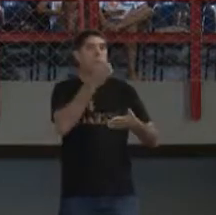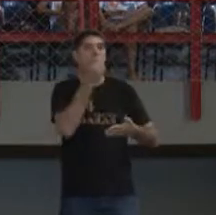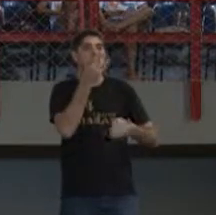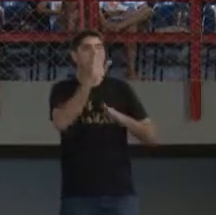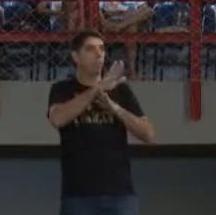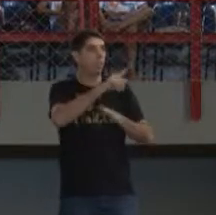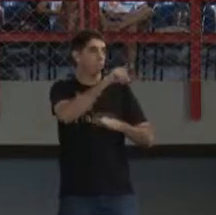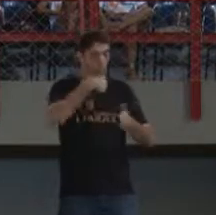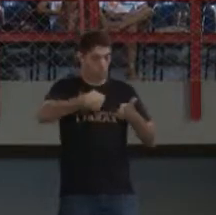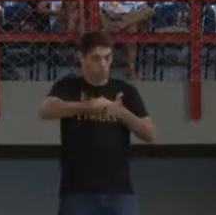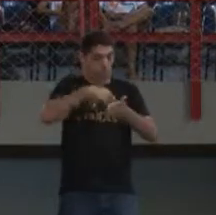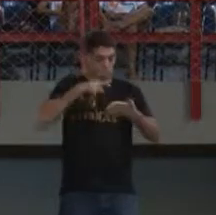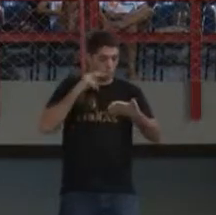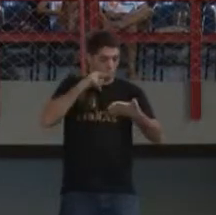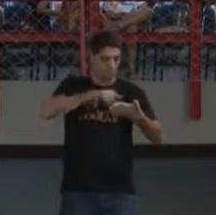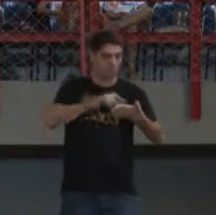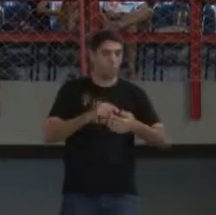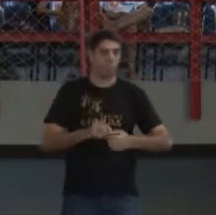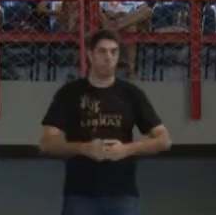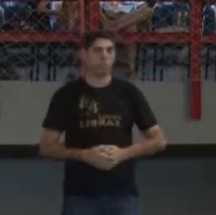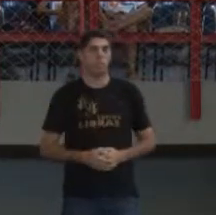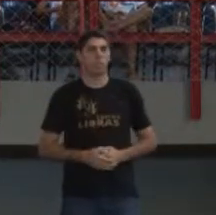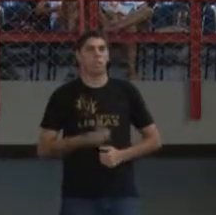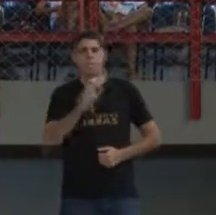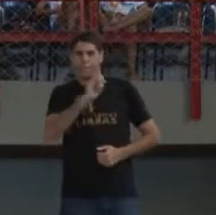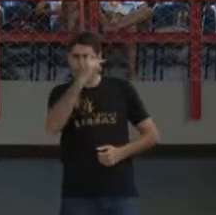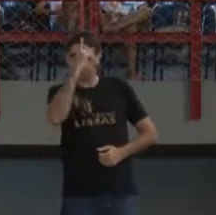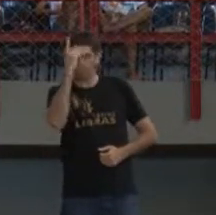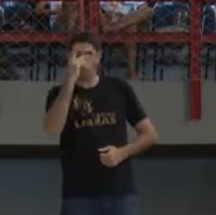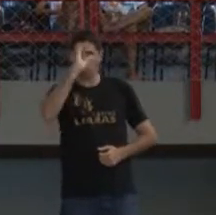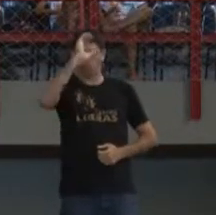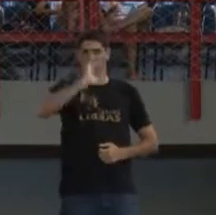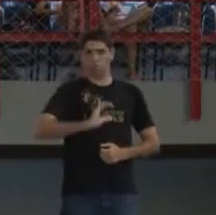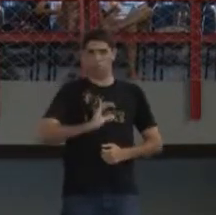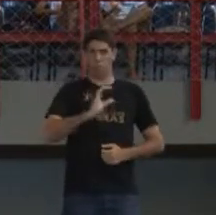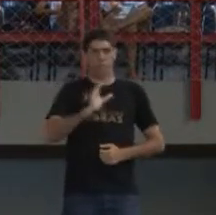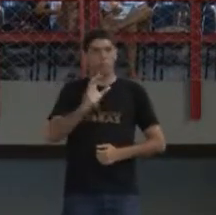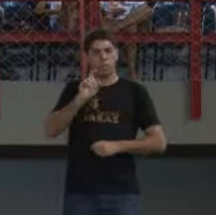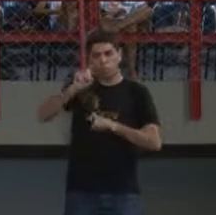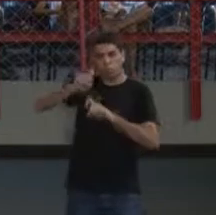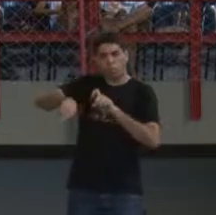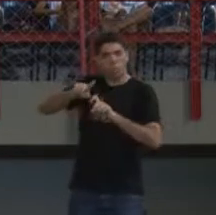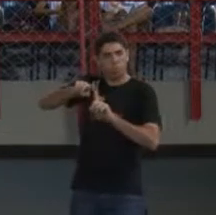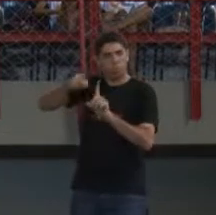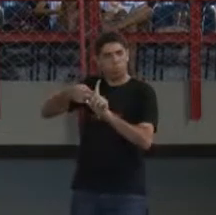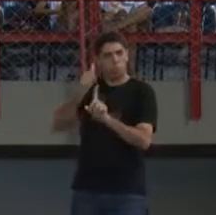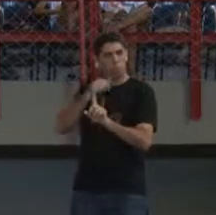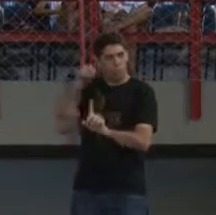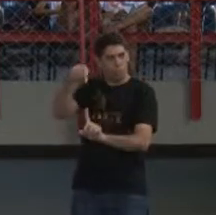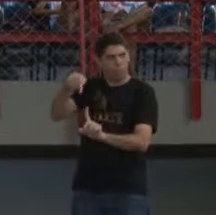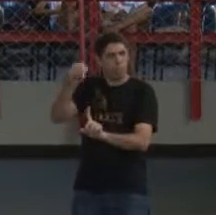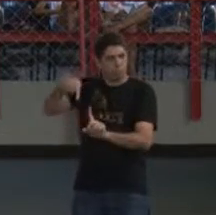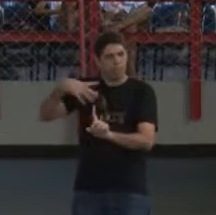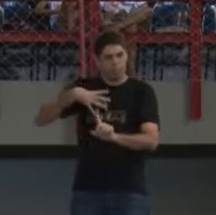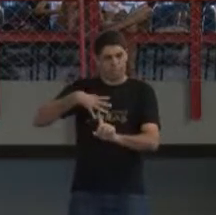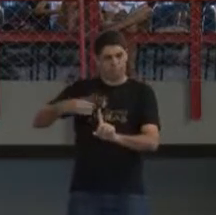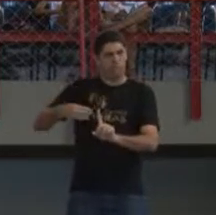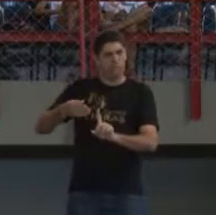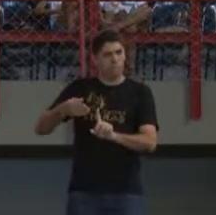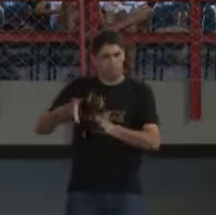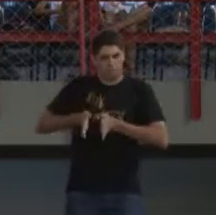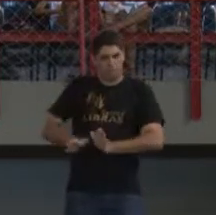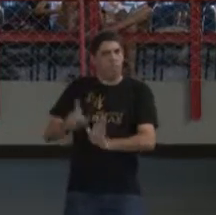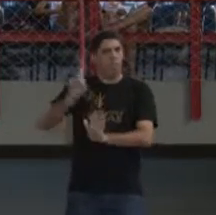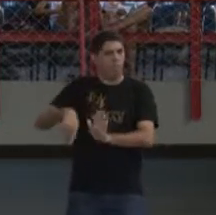pergunta, viu? Se um cidadão engravida uma pobre, essa criança vai ser cidadã